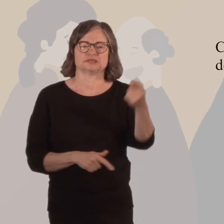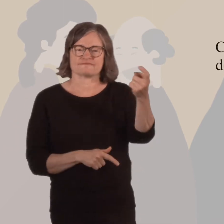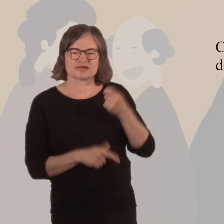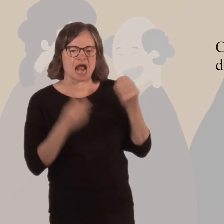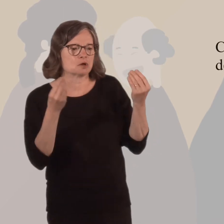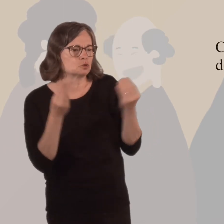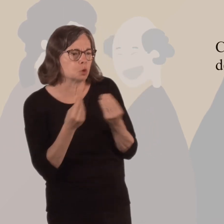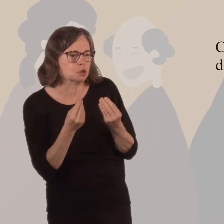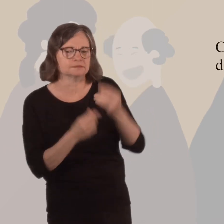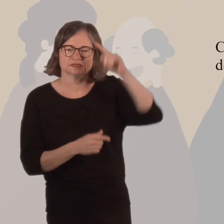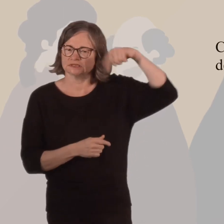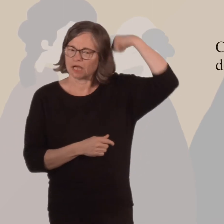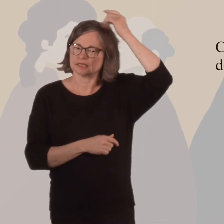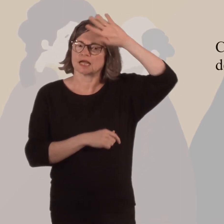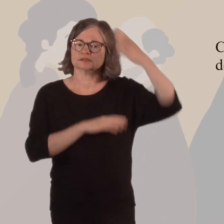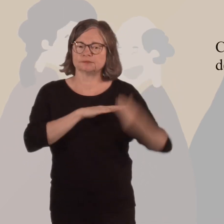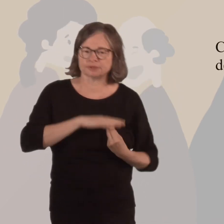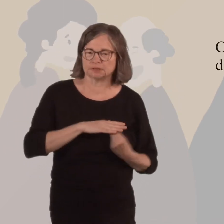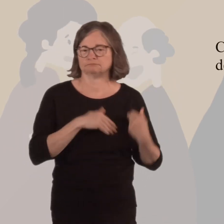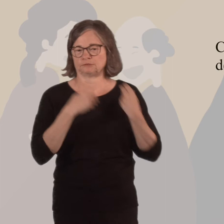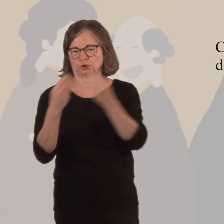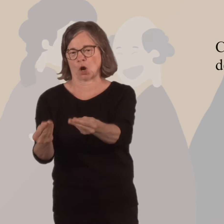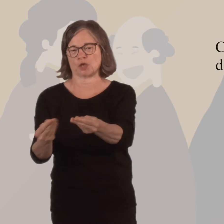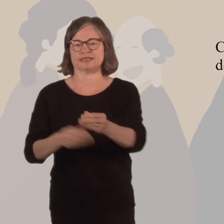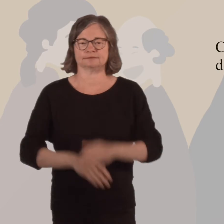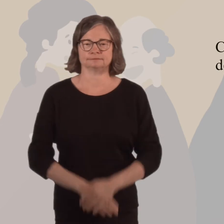C'est l'Esprit qui leur donne de faire cela.